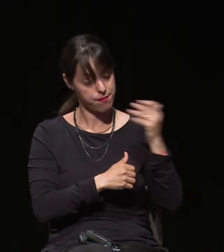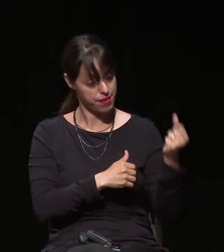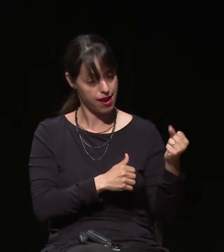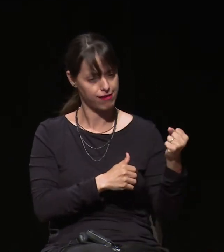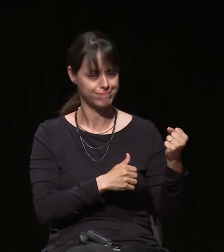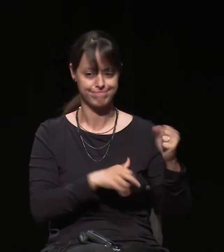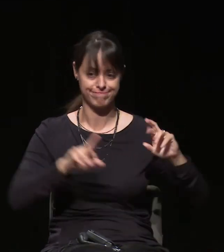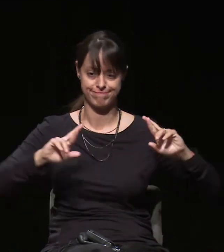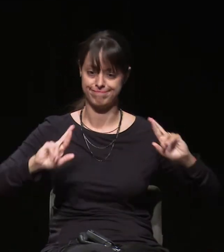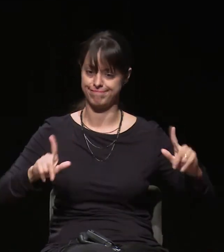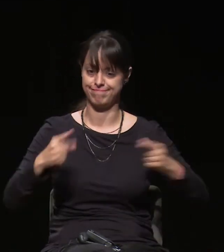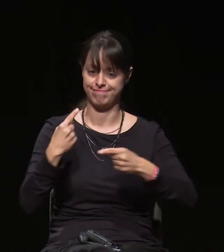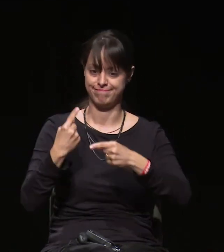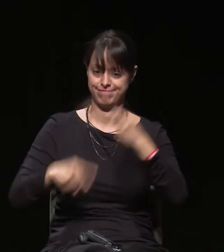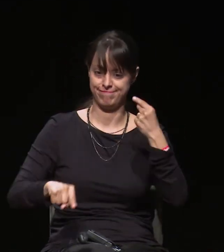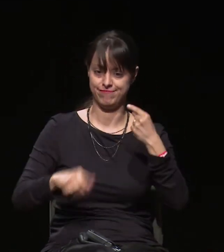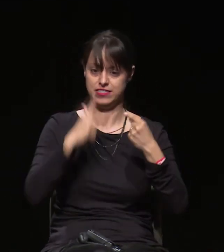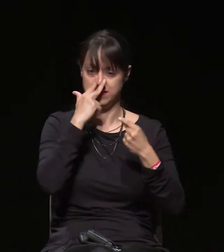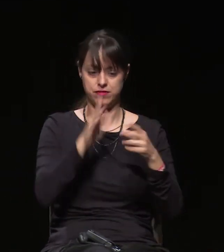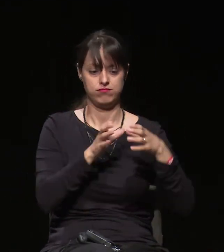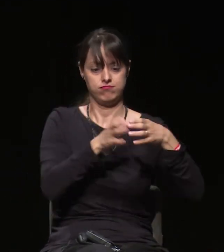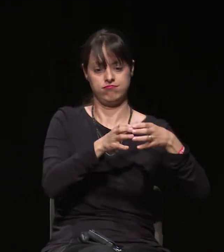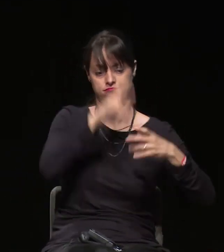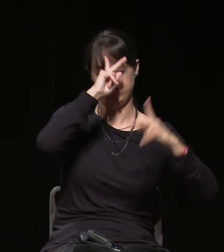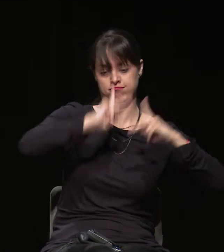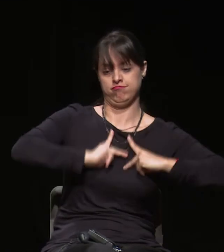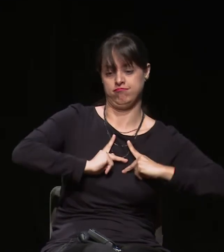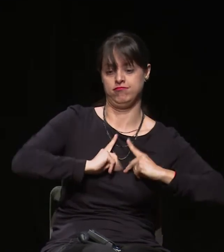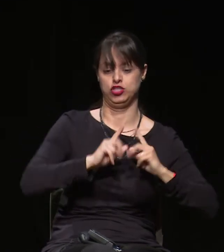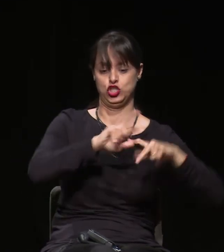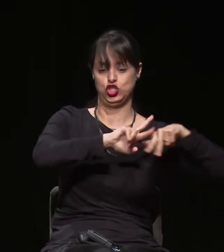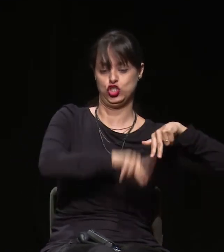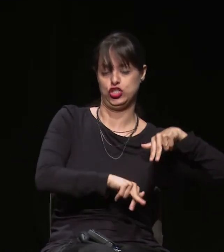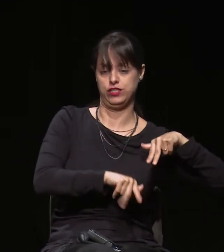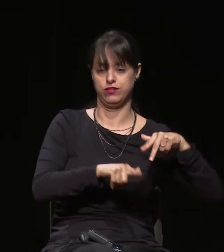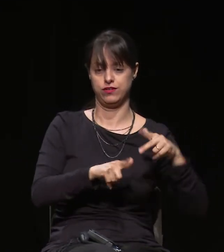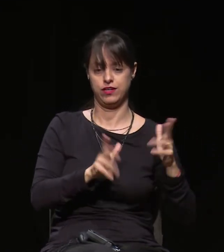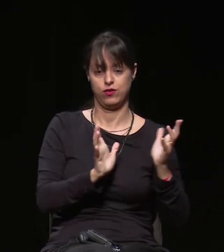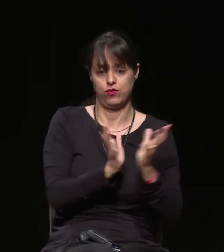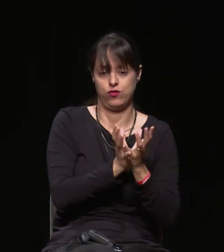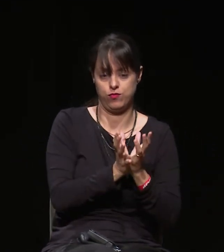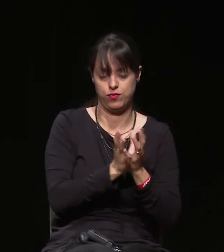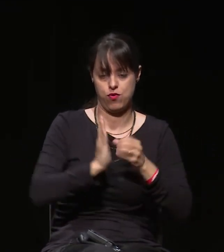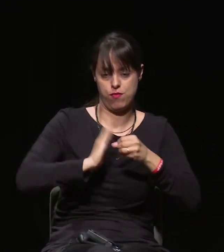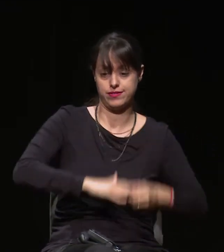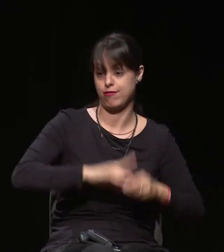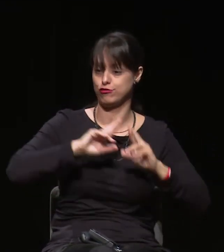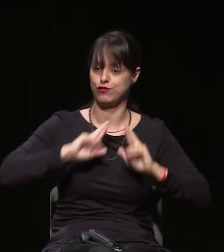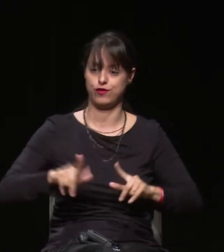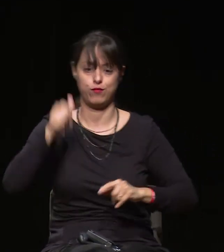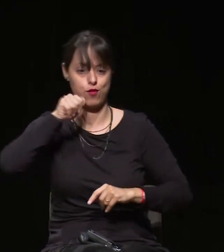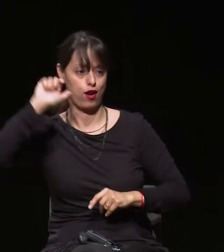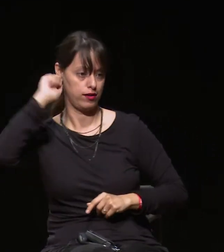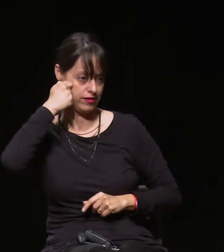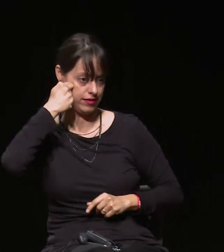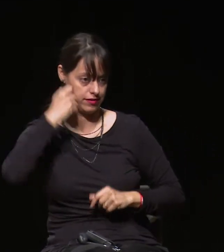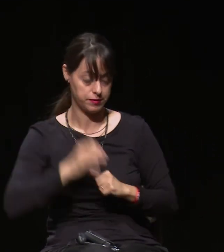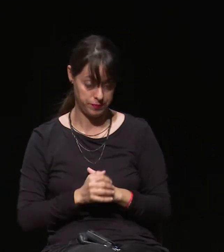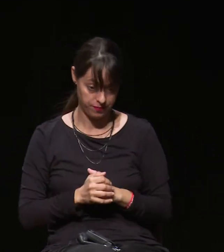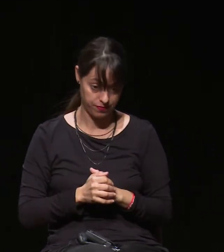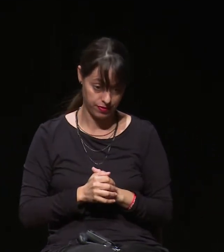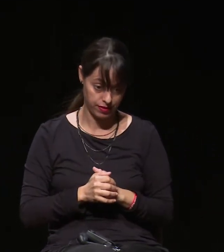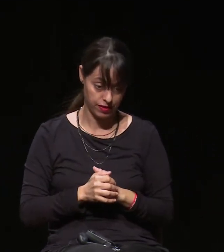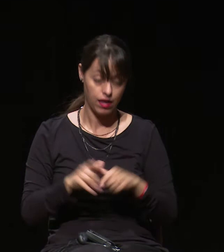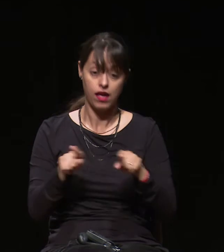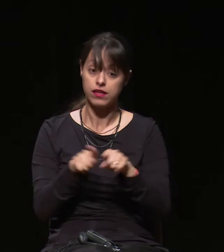concepção, etnocêntrica na sua análise da experiência de gênero, de classe e de opressão. De maneira semelhante, coletivos de